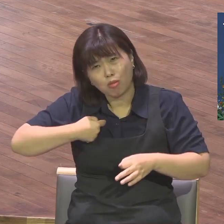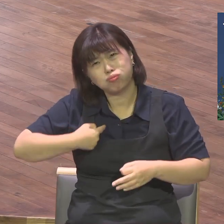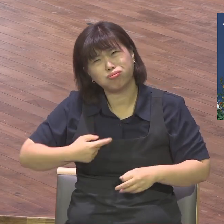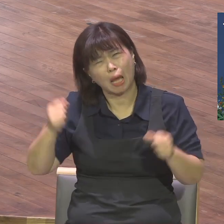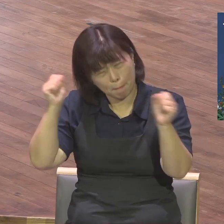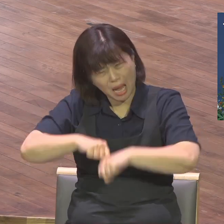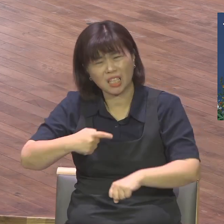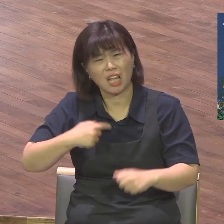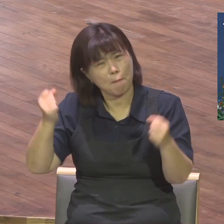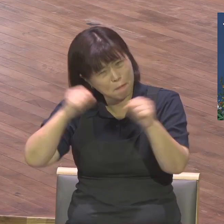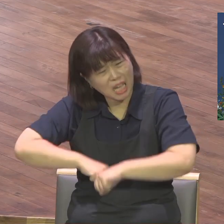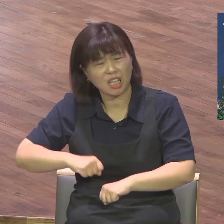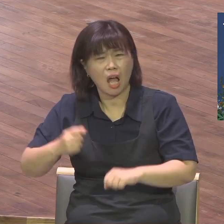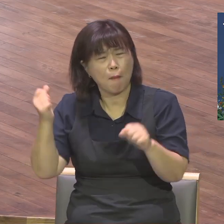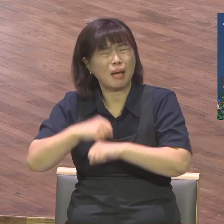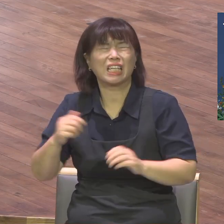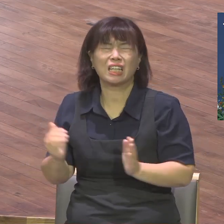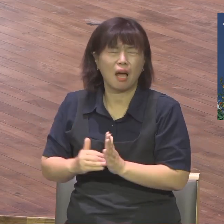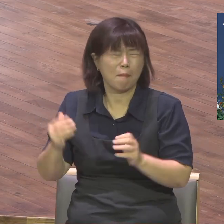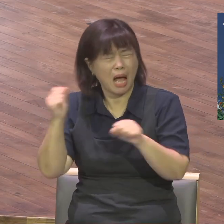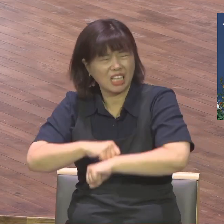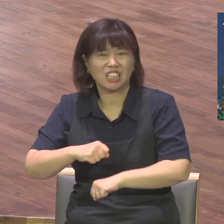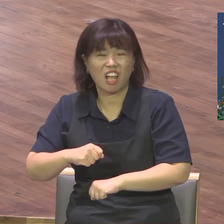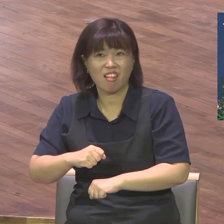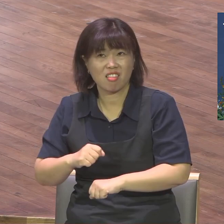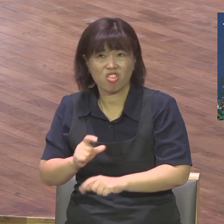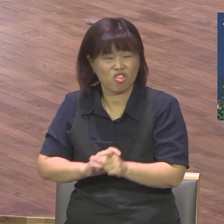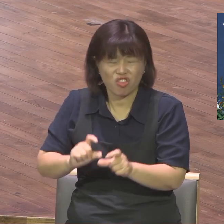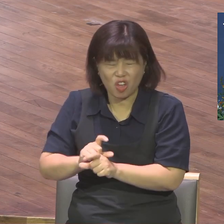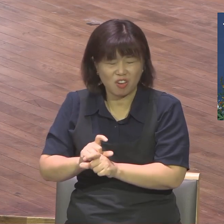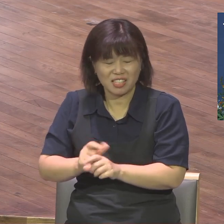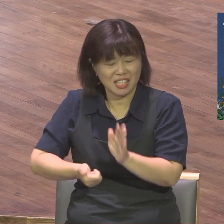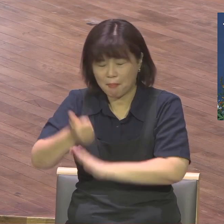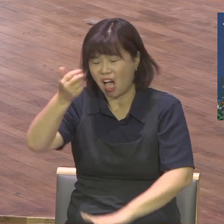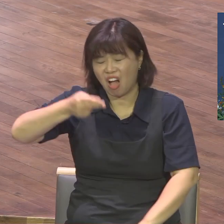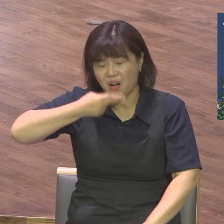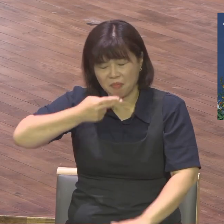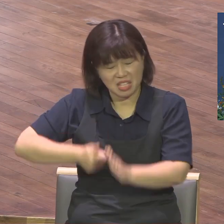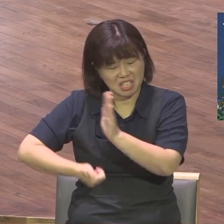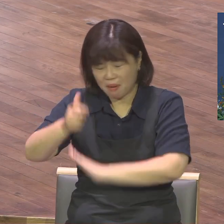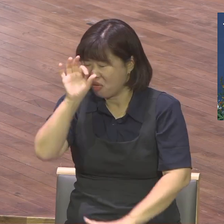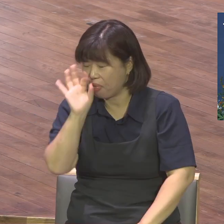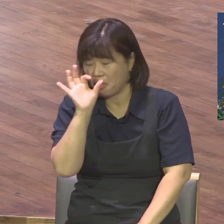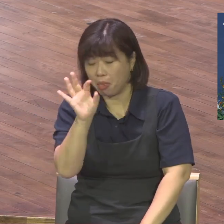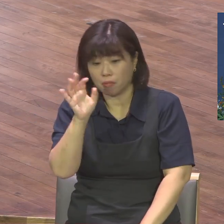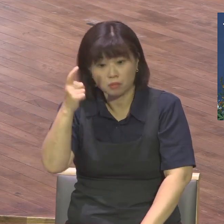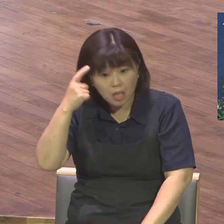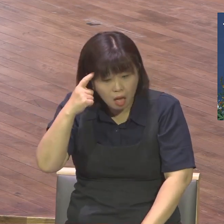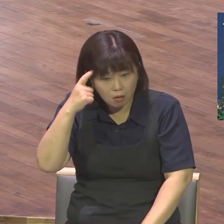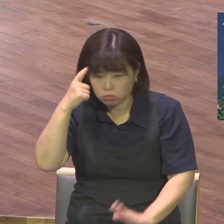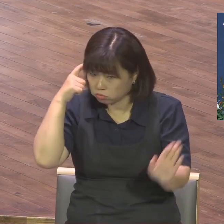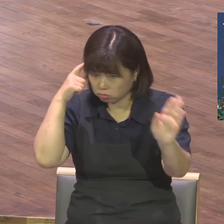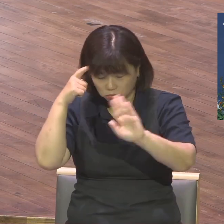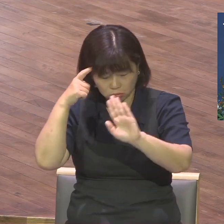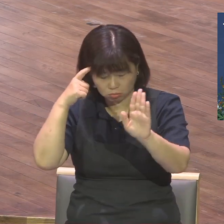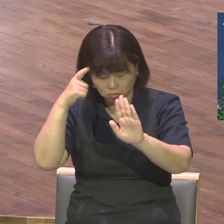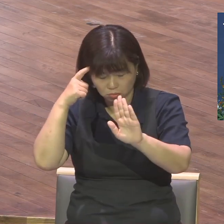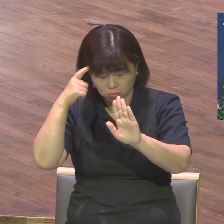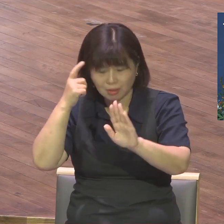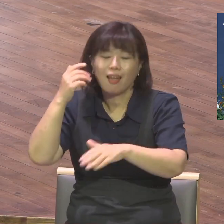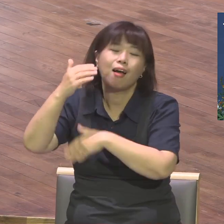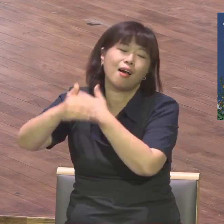여러분이 분명히 언약 잡고 있으면 언약 붙잡은 그것 때문에